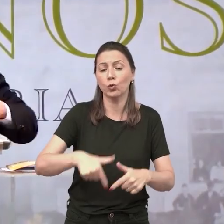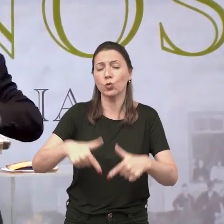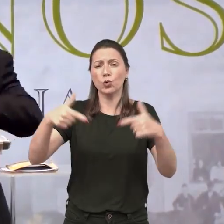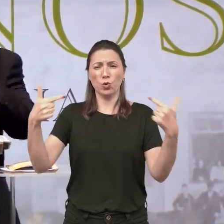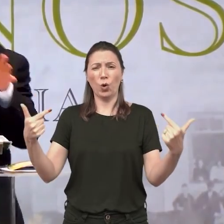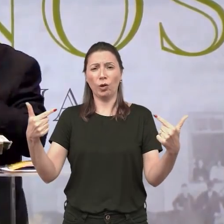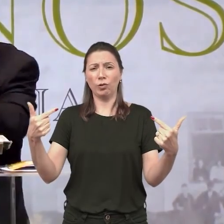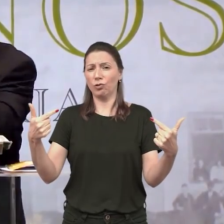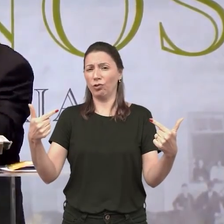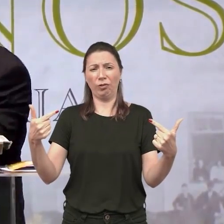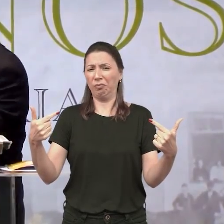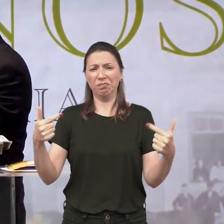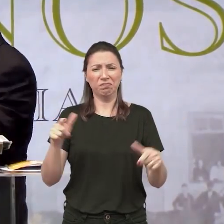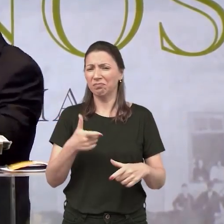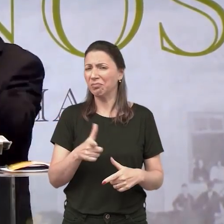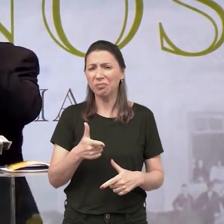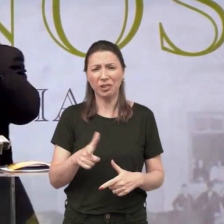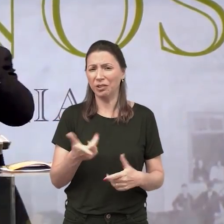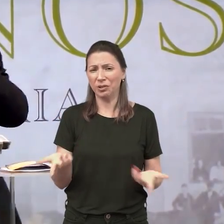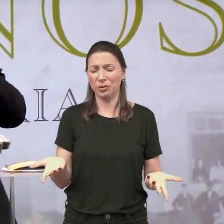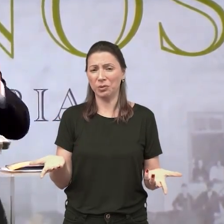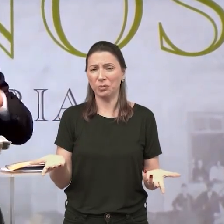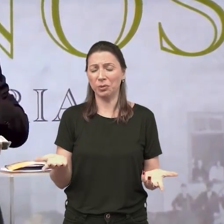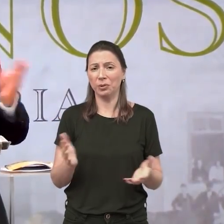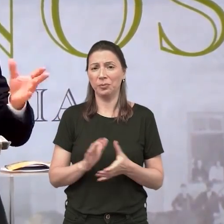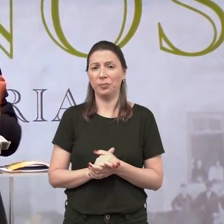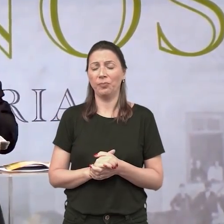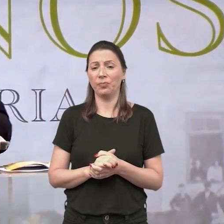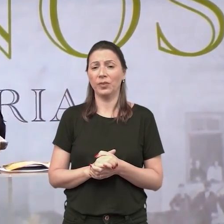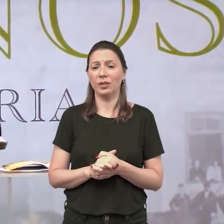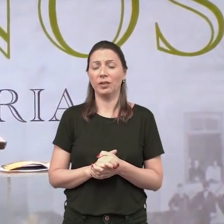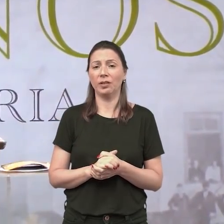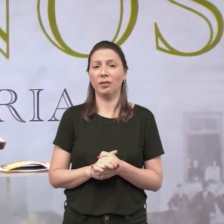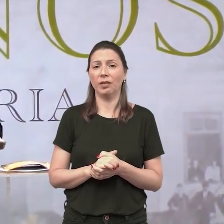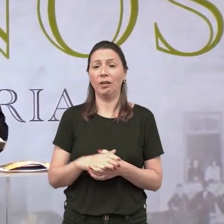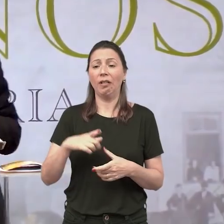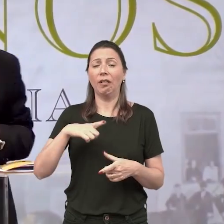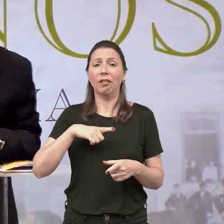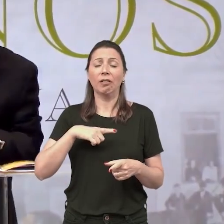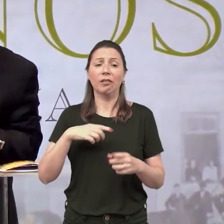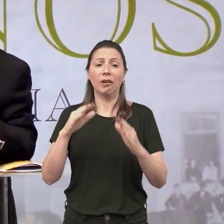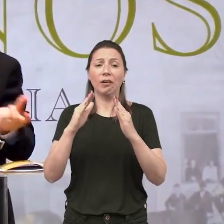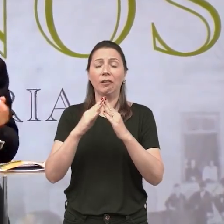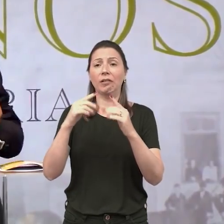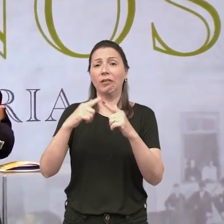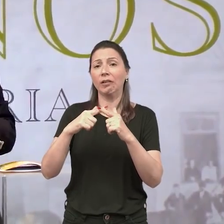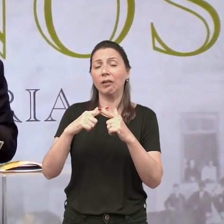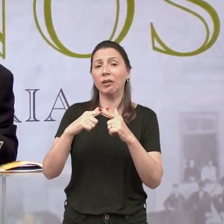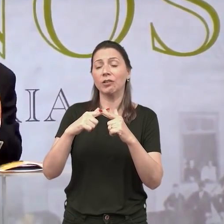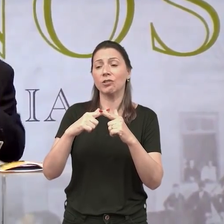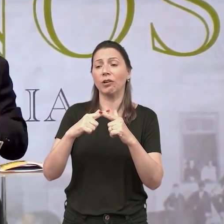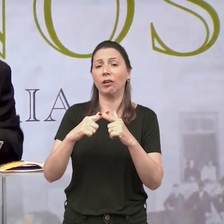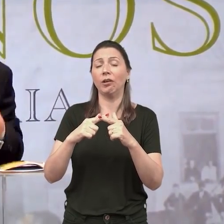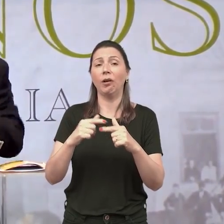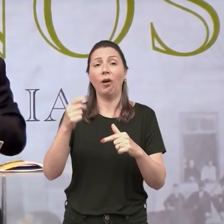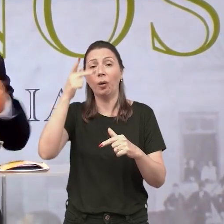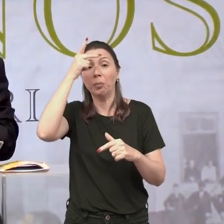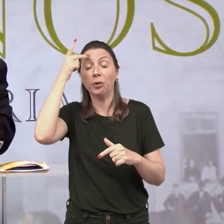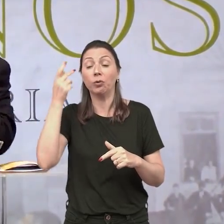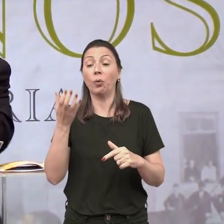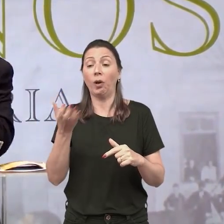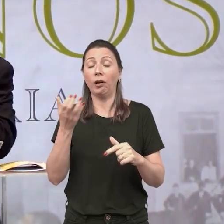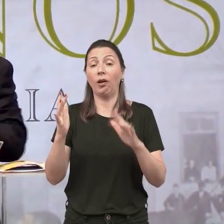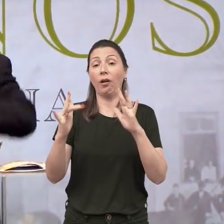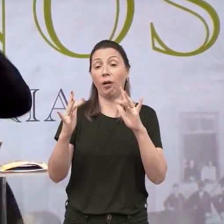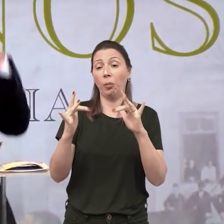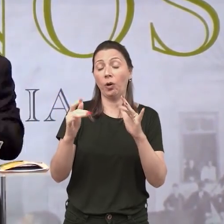Né? Tem igreja aí, tem crente que ele pode jogar assim. Vai namorar e o cara põe assim, sim, não,